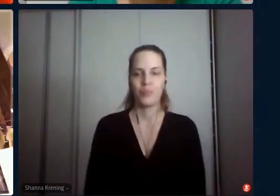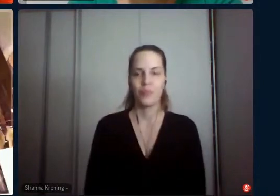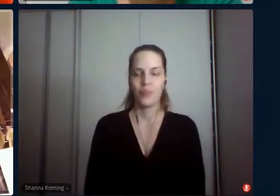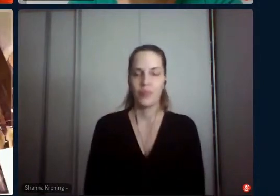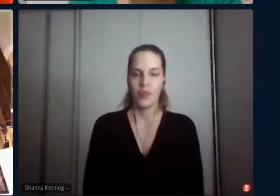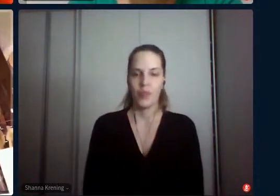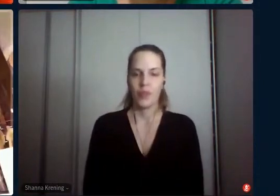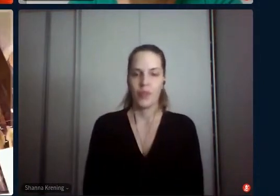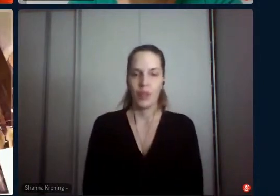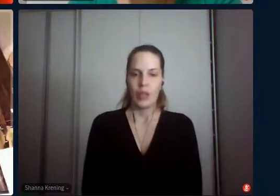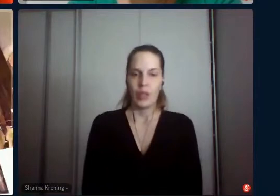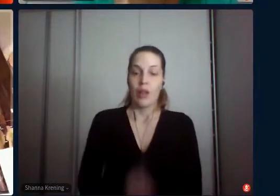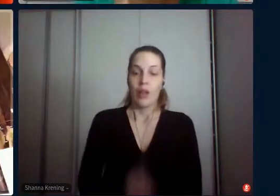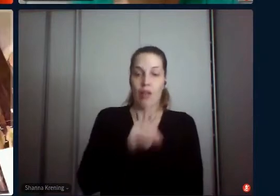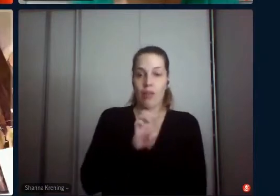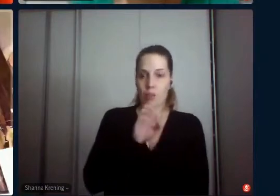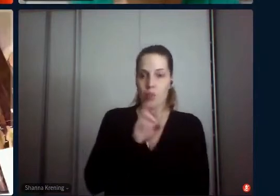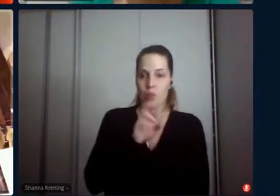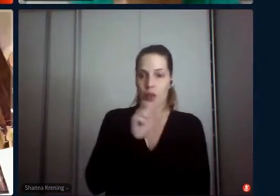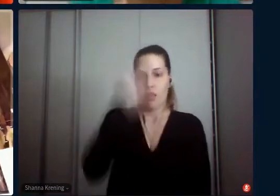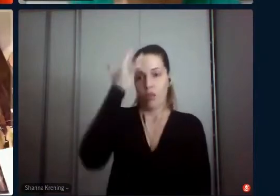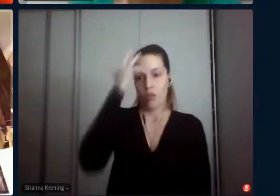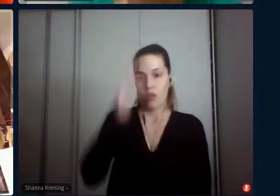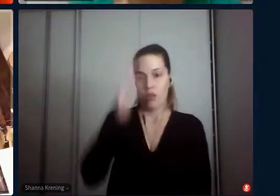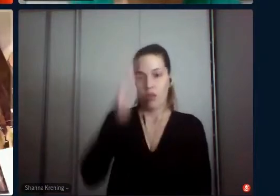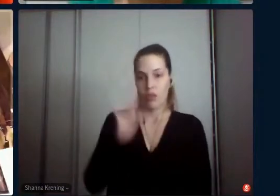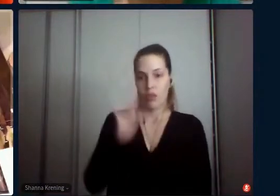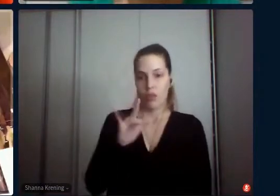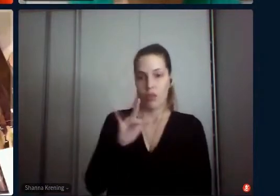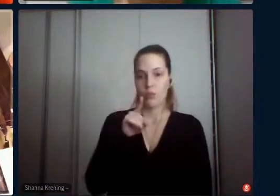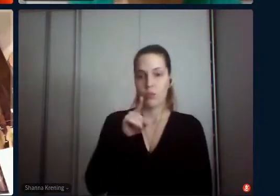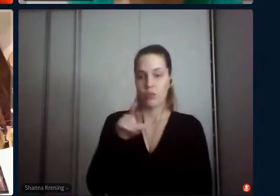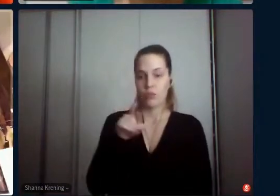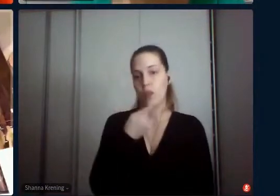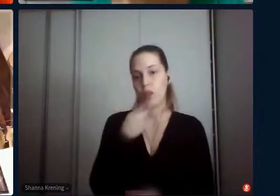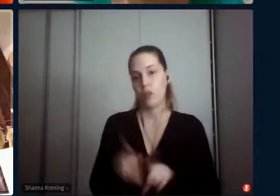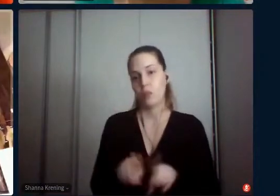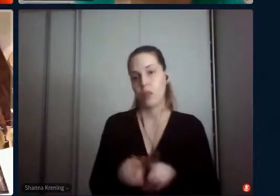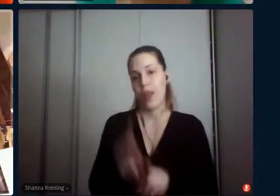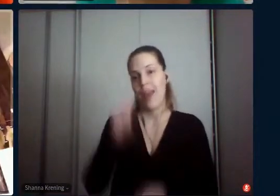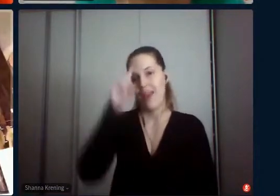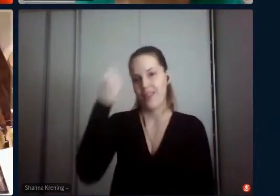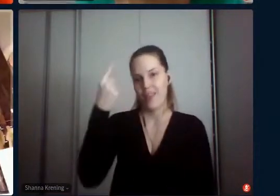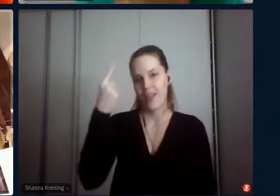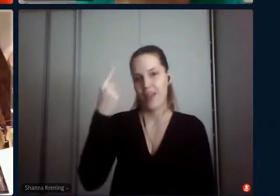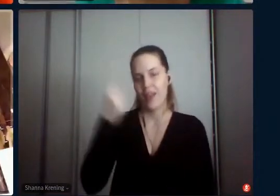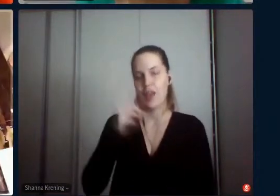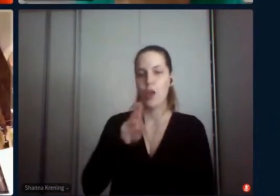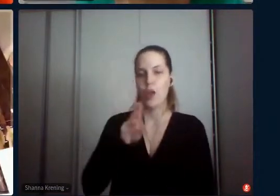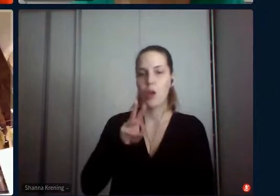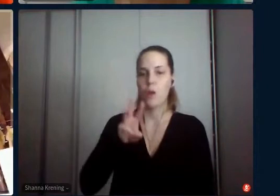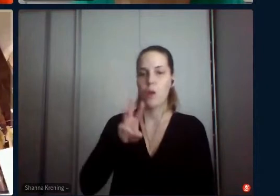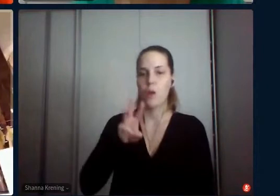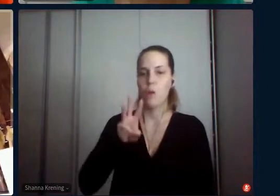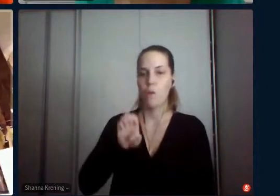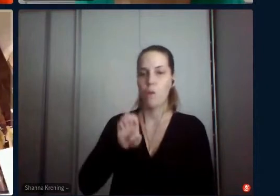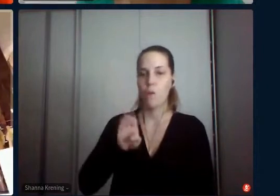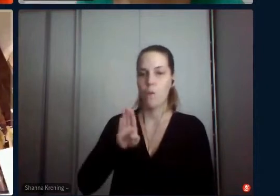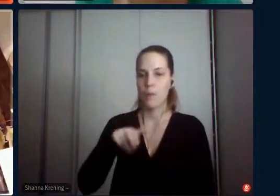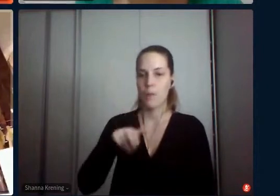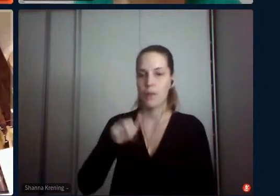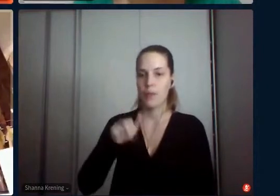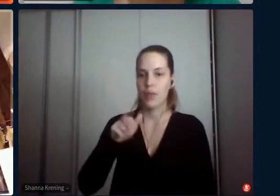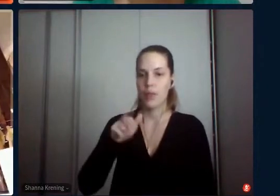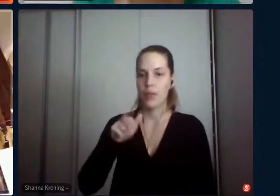Débora, eu não sei se tu quer colocar alguma coisa, acho que a gente está se encaminhando, tá? E faça esses webinários de 1 hora. A gente está